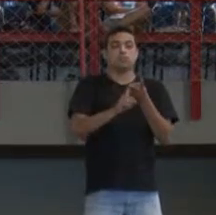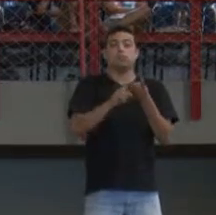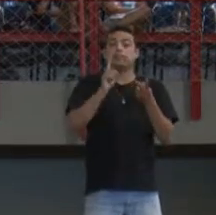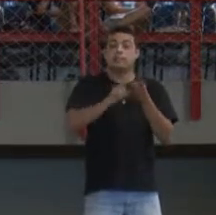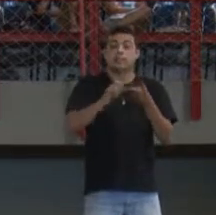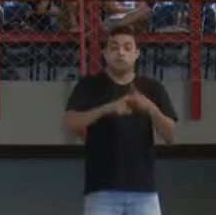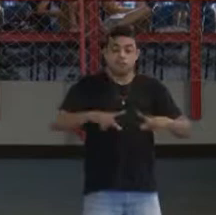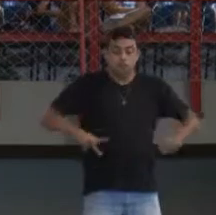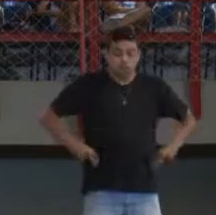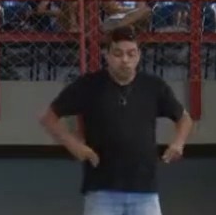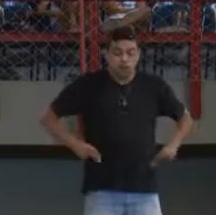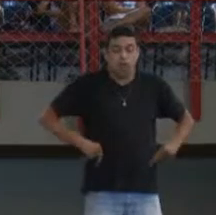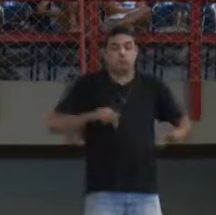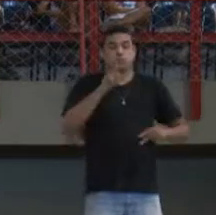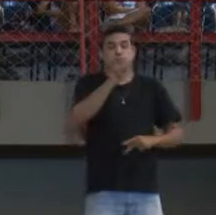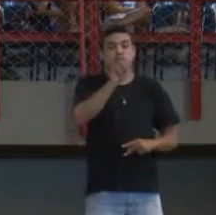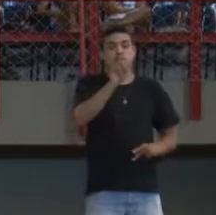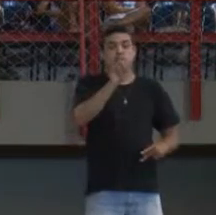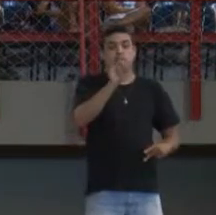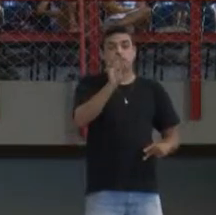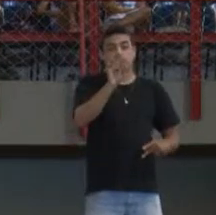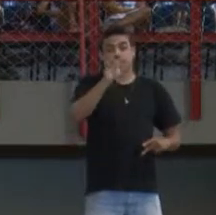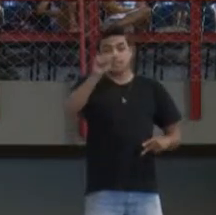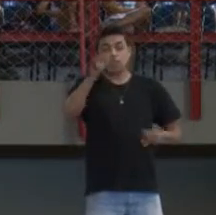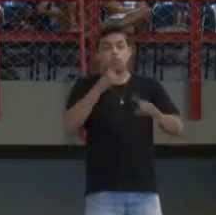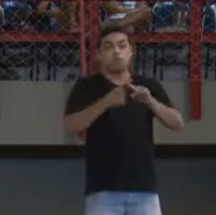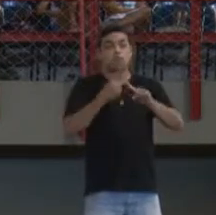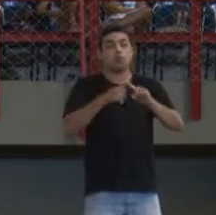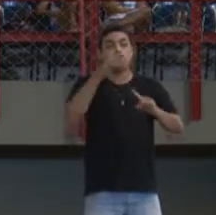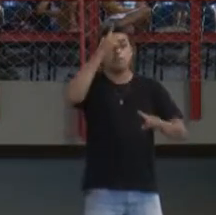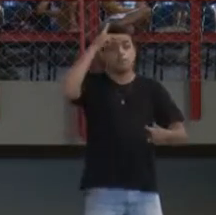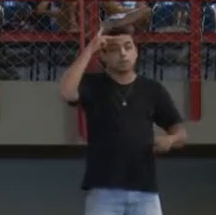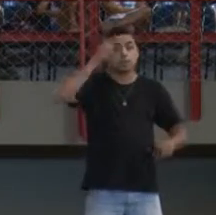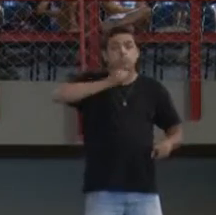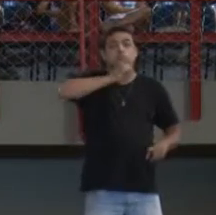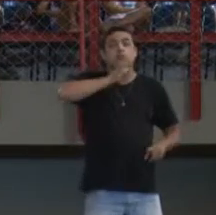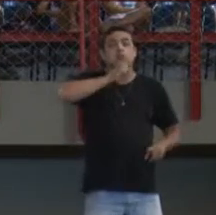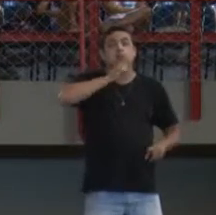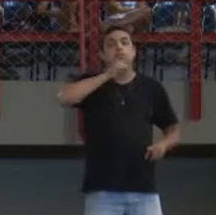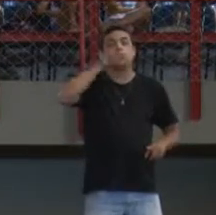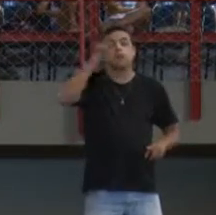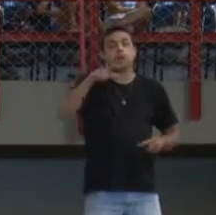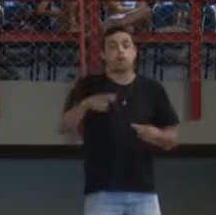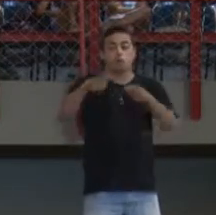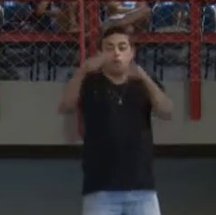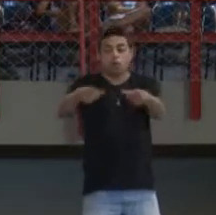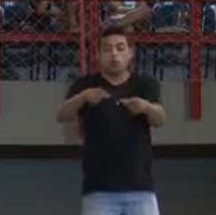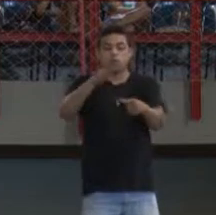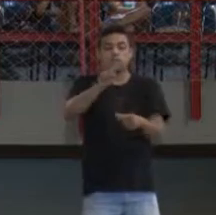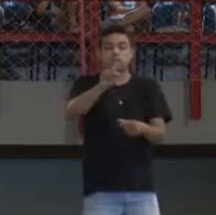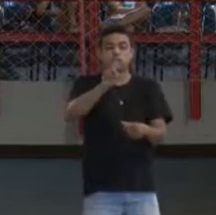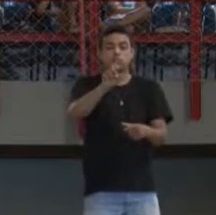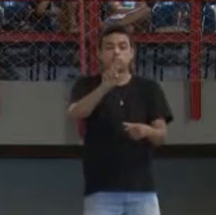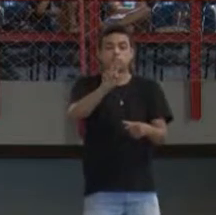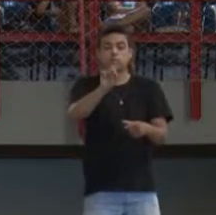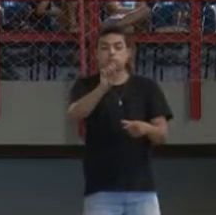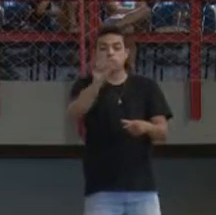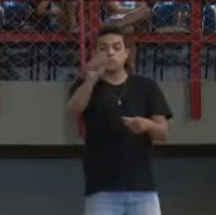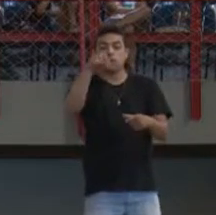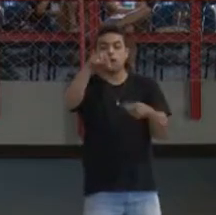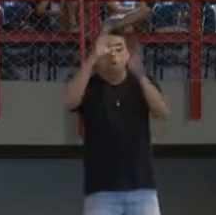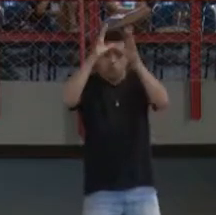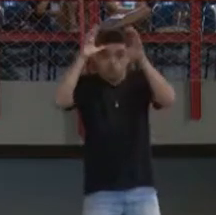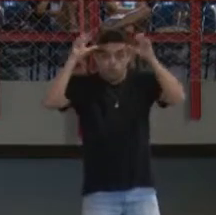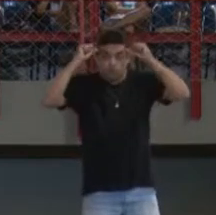Por quê? Porque ele era um geronte, um idoso, ele era da gerúsia. A gerúsia era o conselho dos velhos.